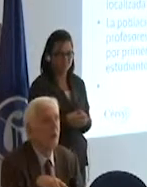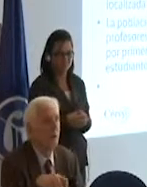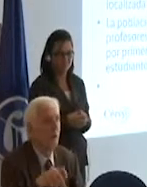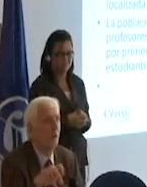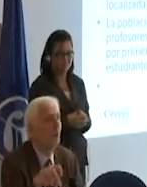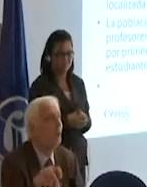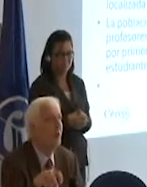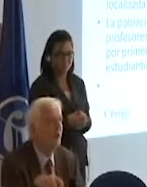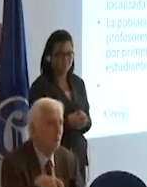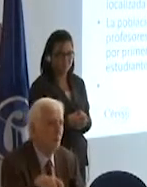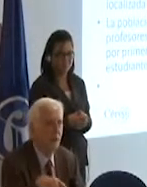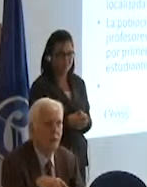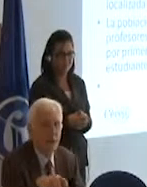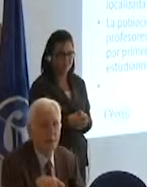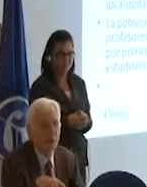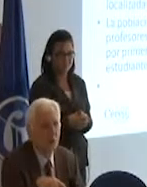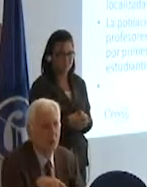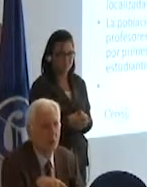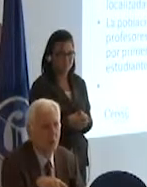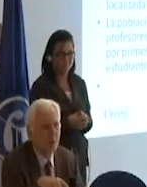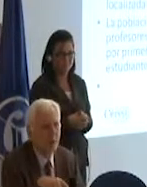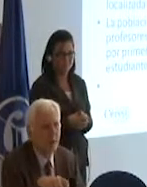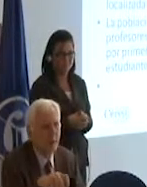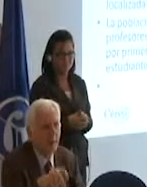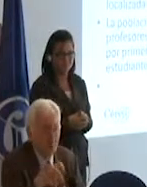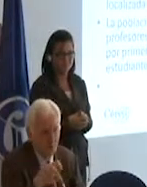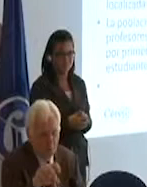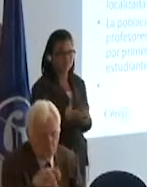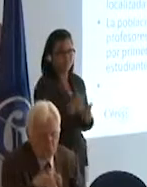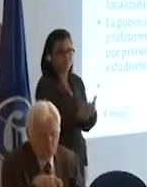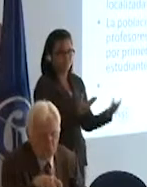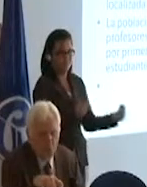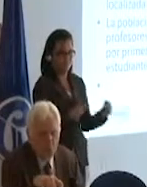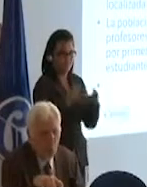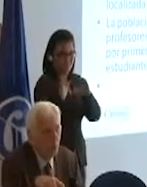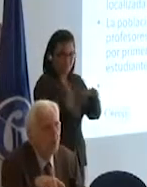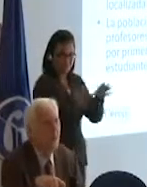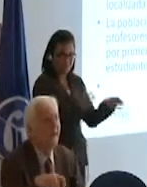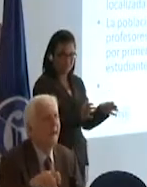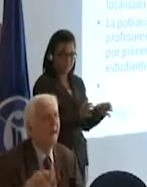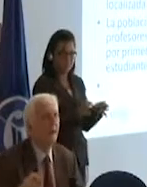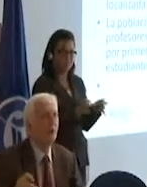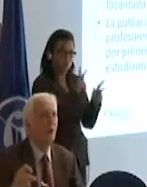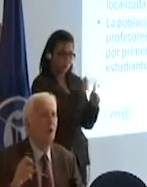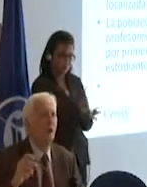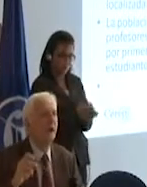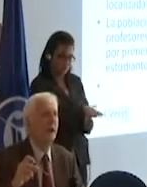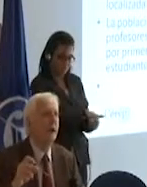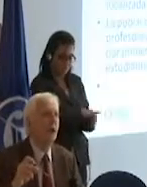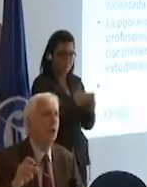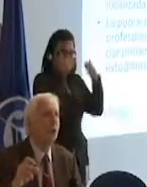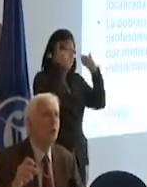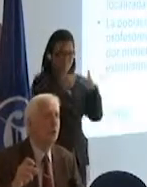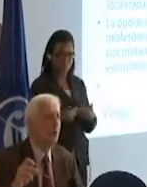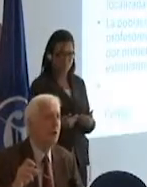están agrupados en clases en las que los alumnos en situación de discapacidad se encuentran con